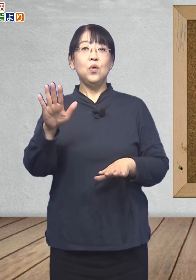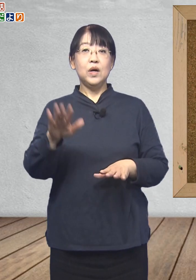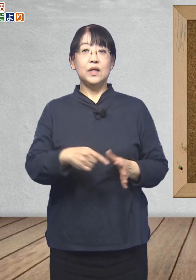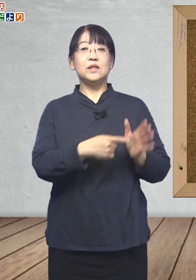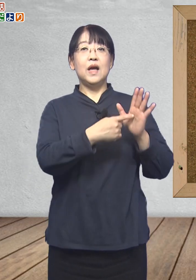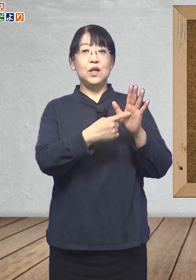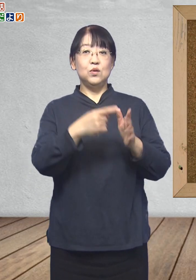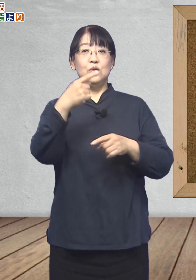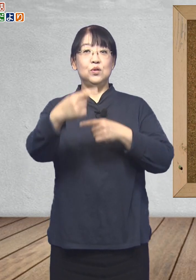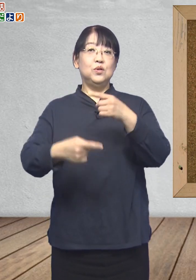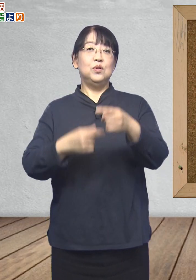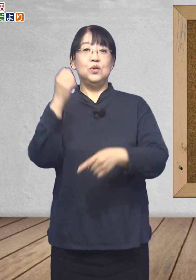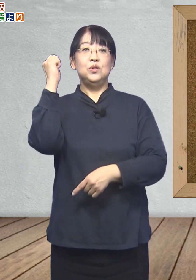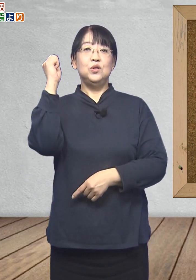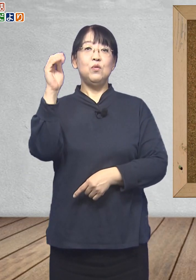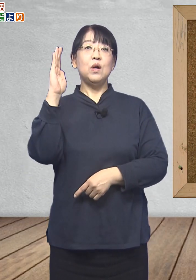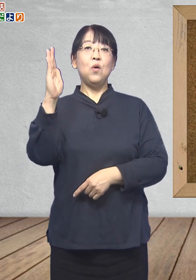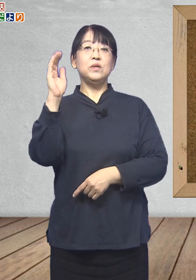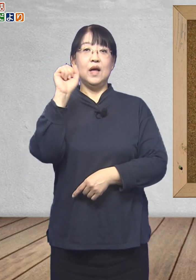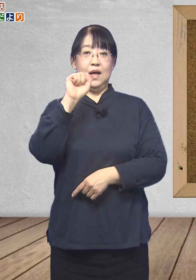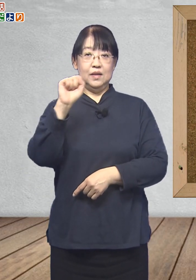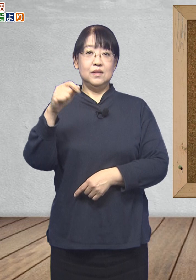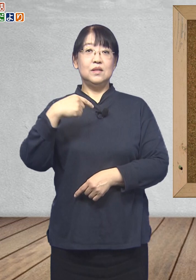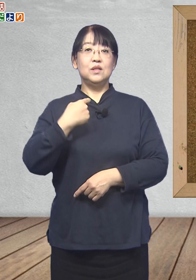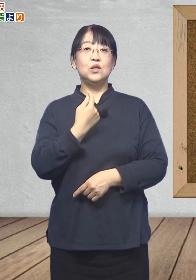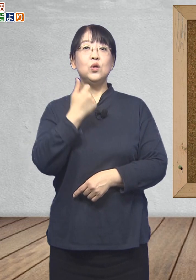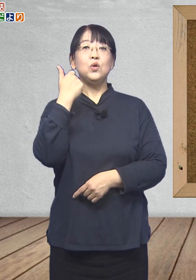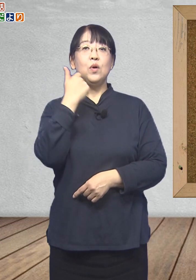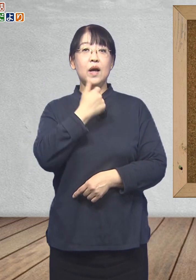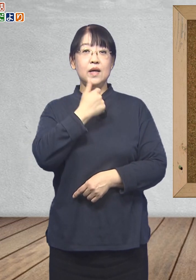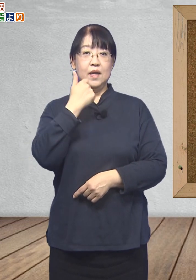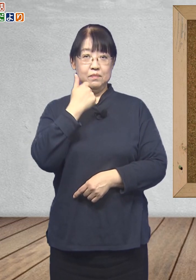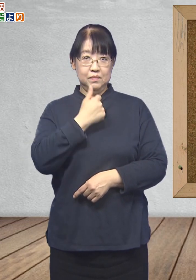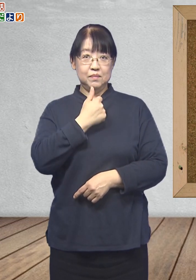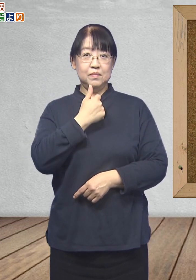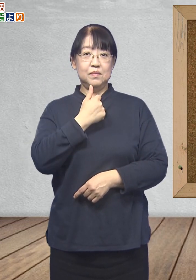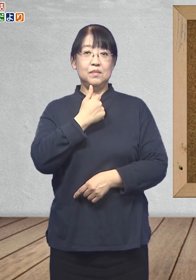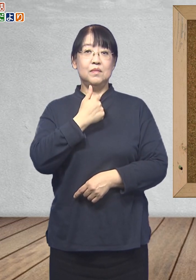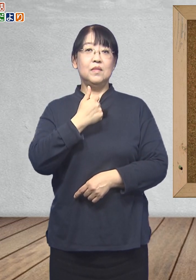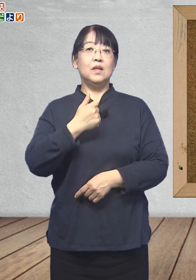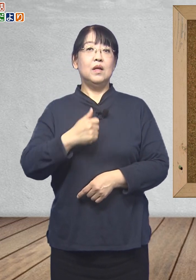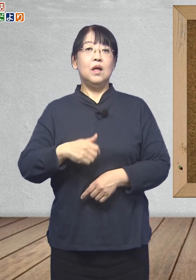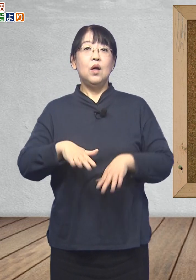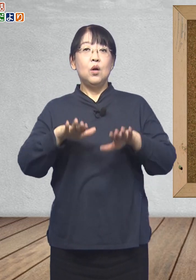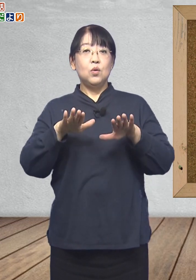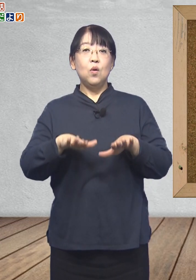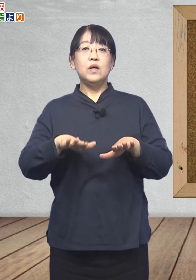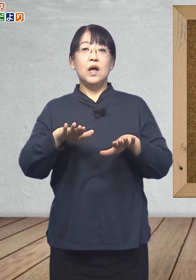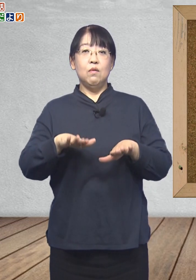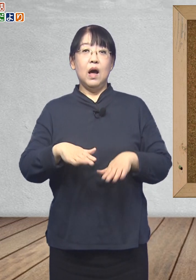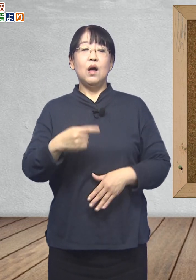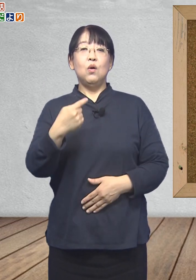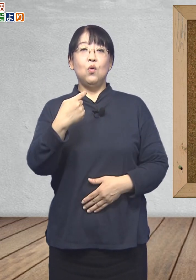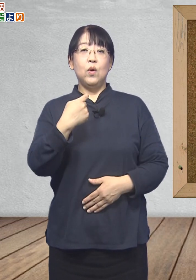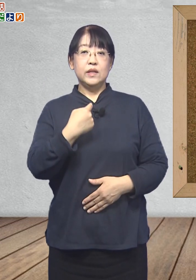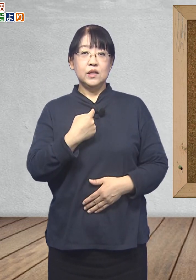今日から使える手話講座自己紹介編。今回は私